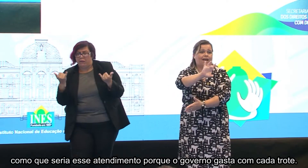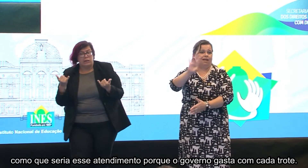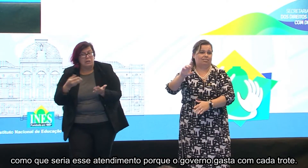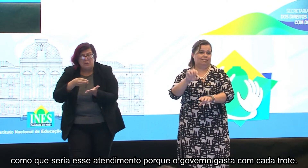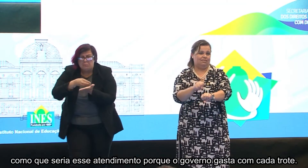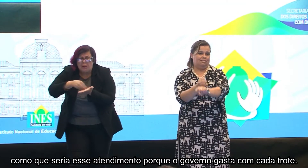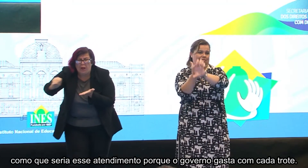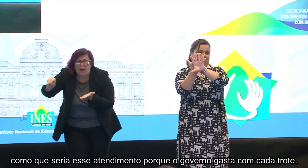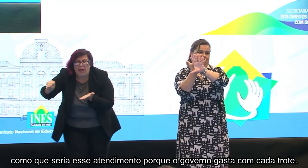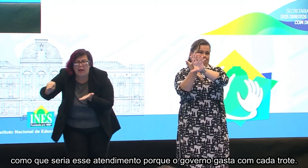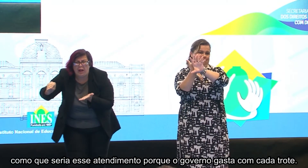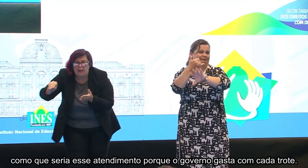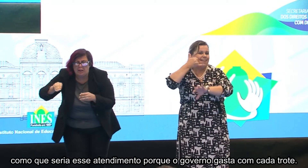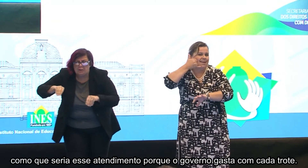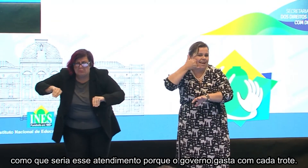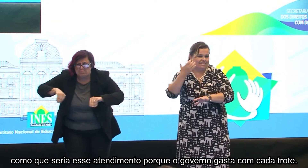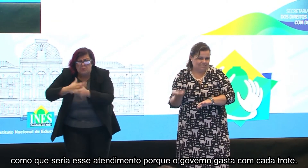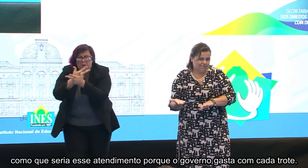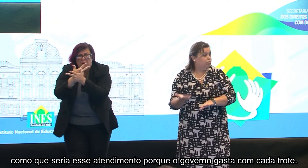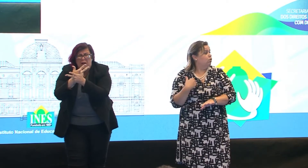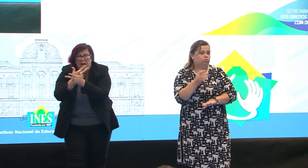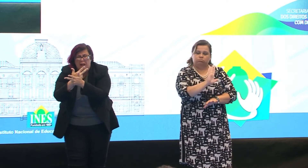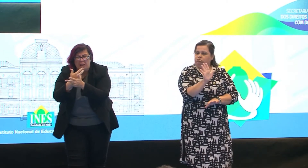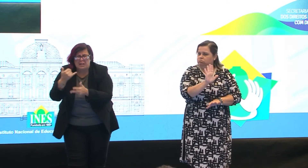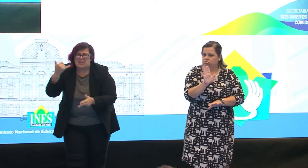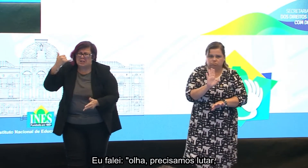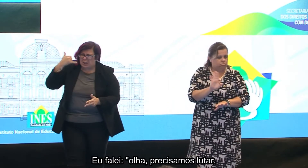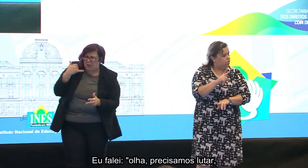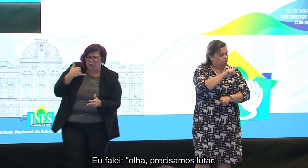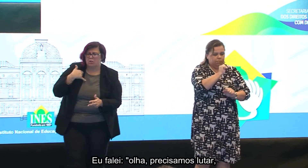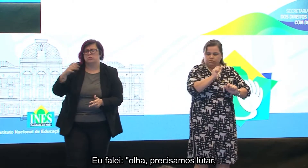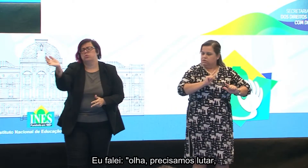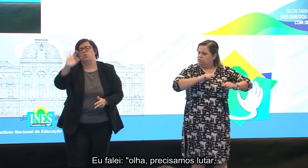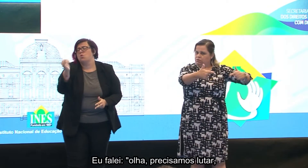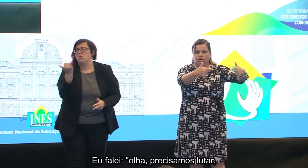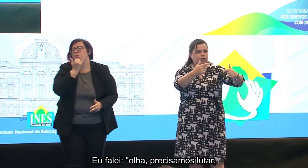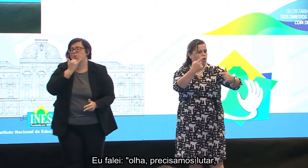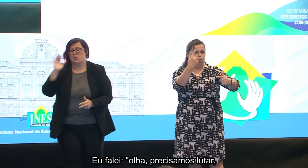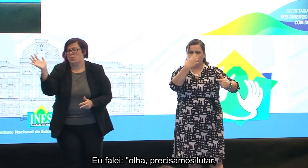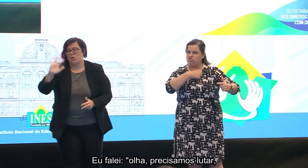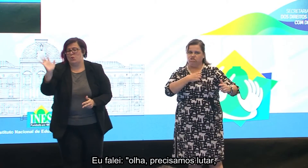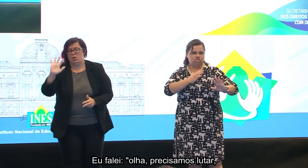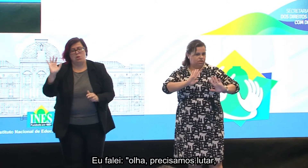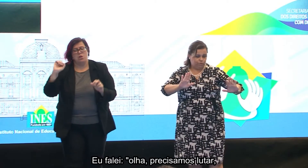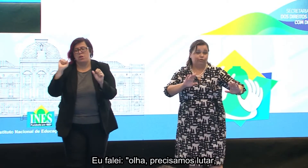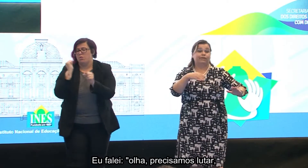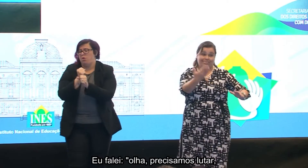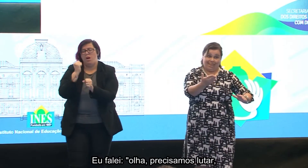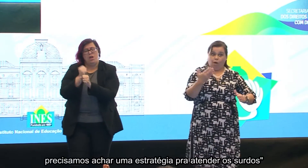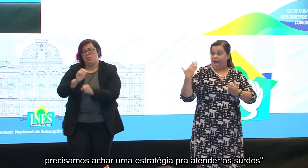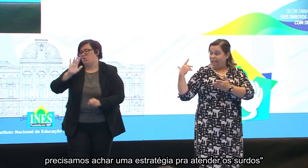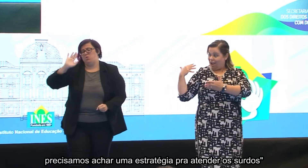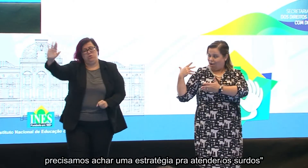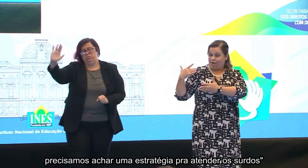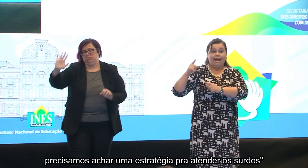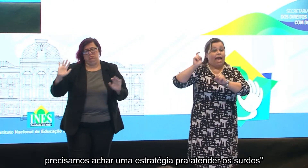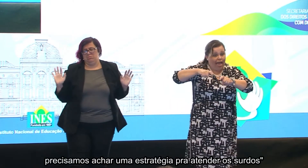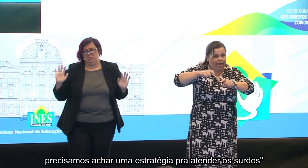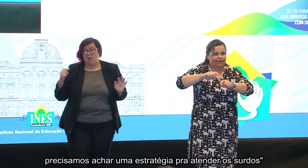porque o governo gasta com cada trote. Então, eu falei, olha, precisamos lutar, precisamos achar uma estratégia para atender